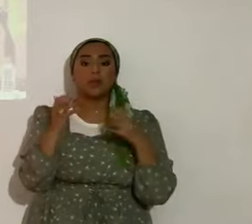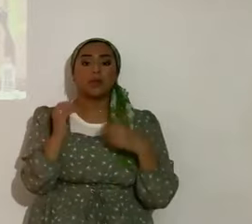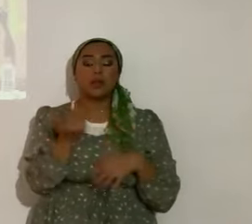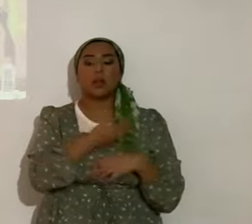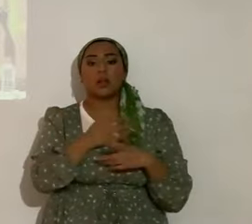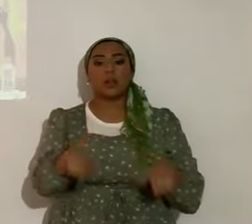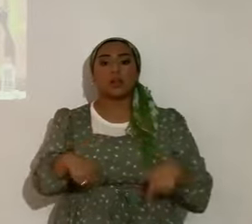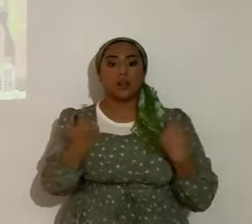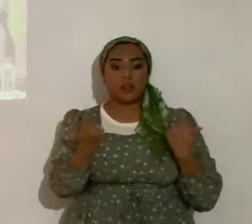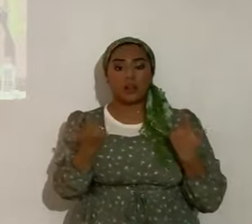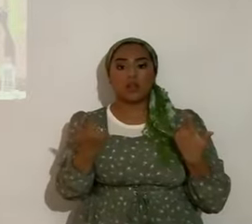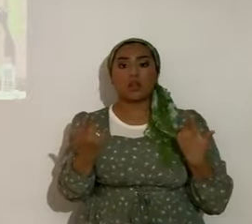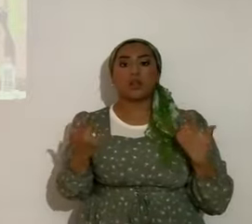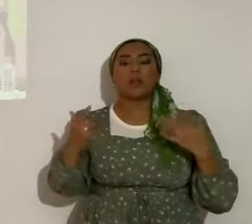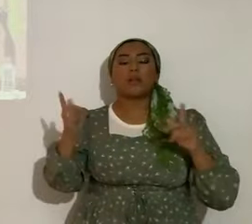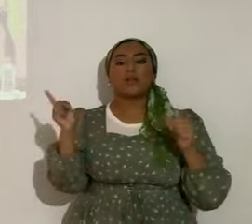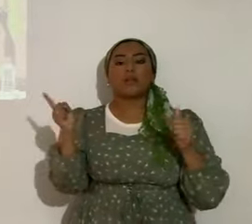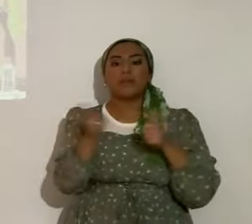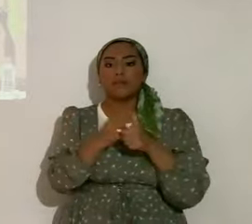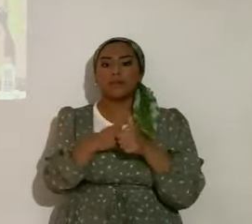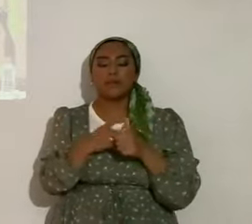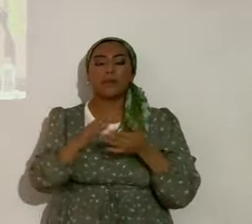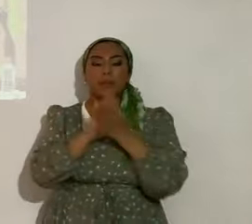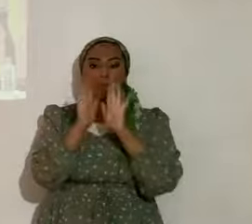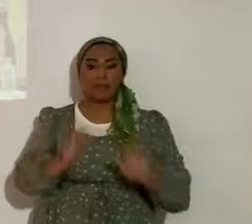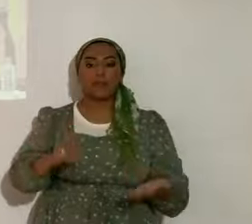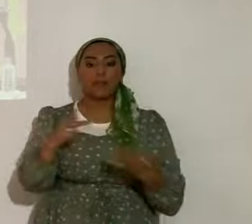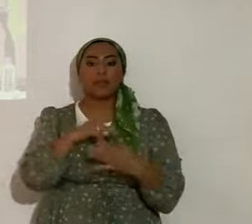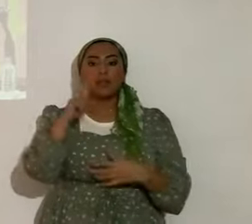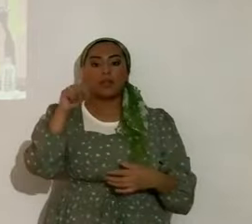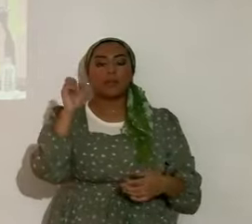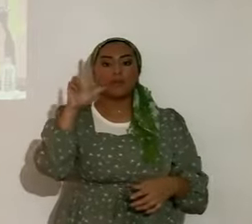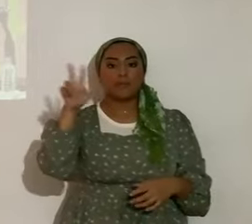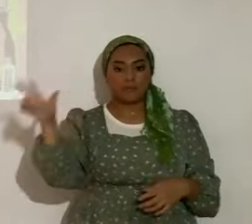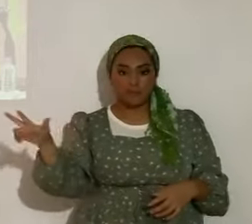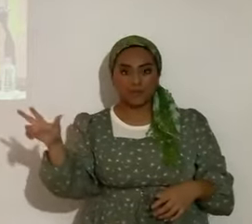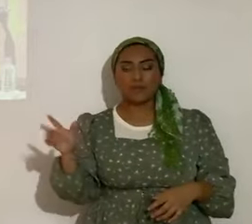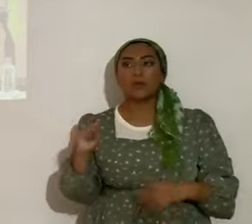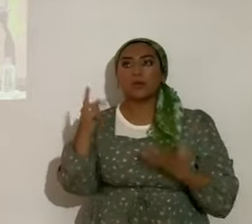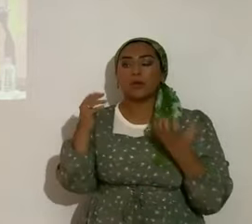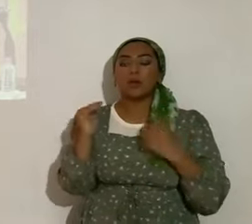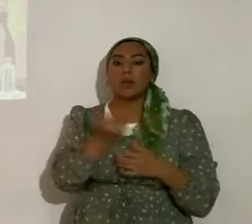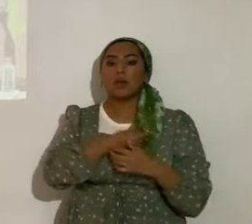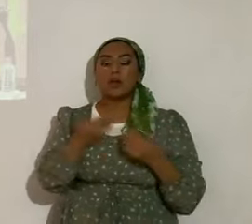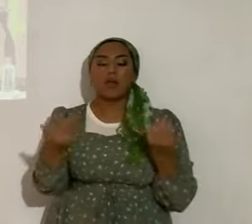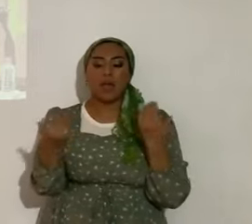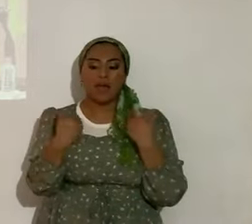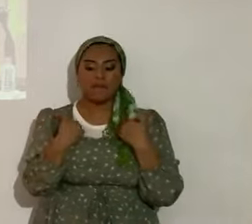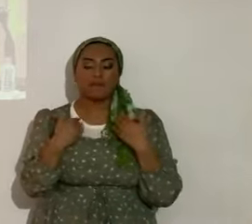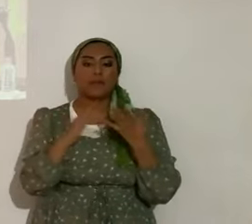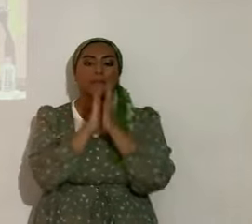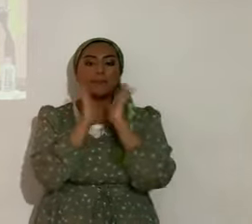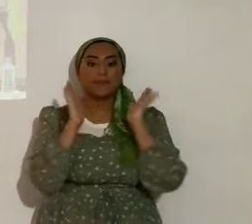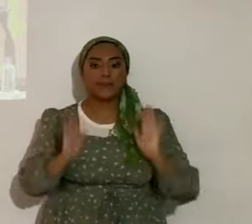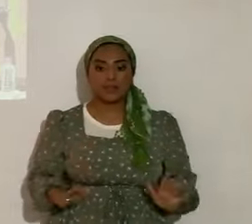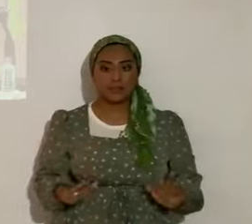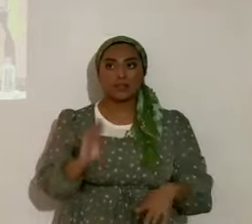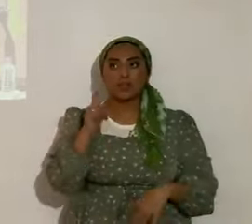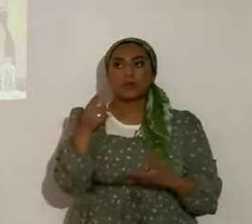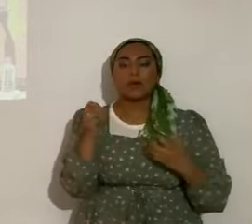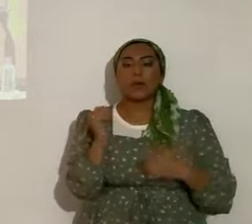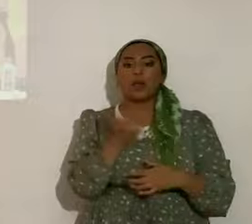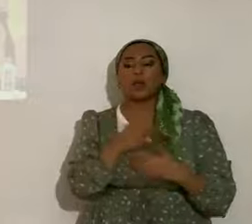en, uno, armonía, Salmo 133. Quiere que tengamos paz, quiere